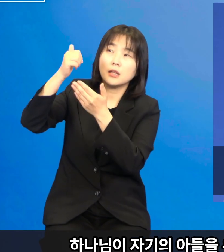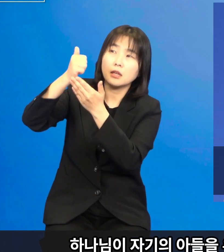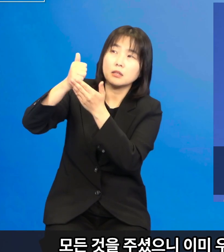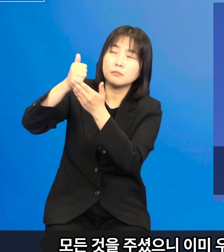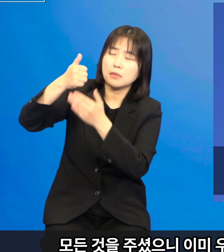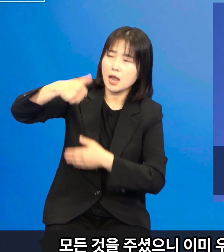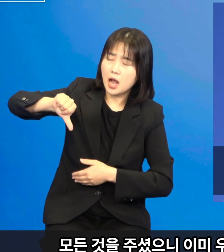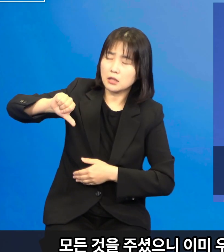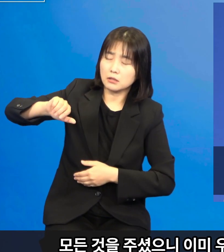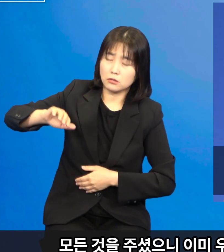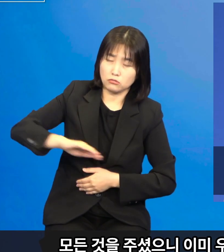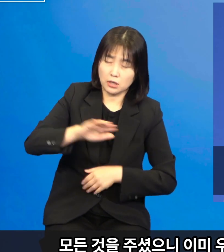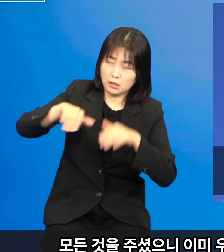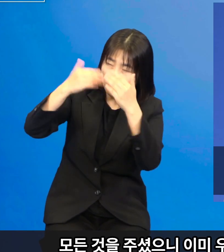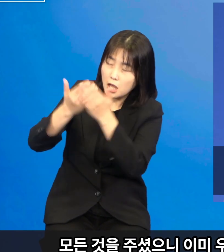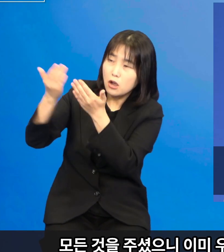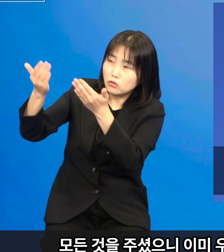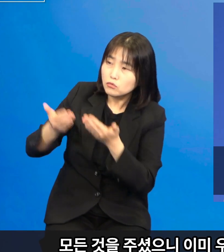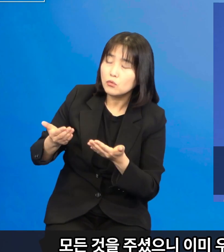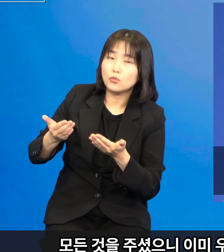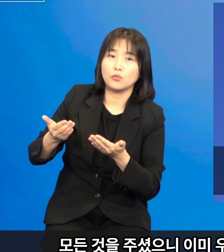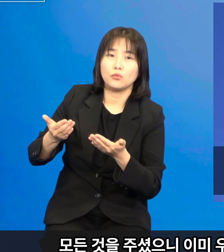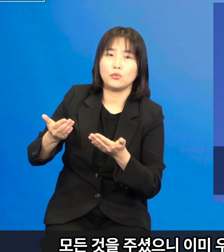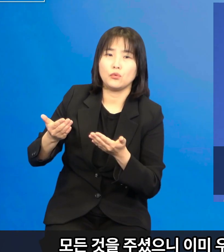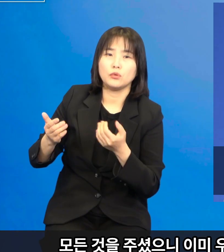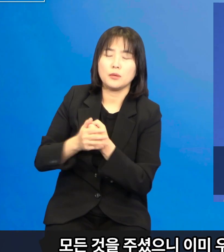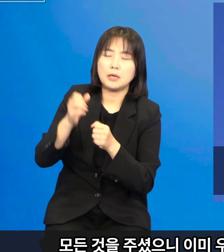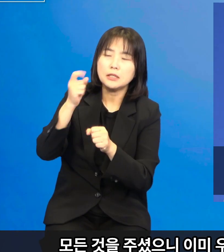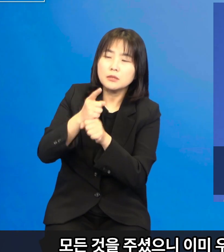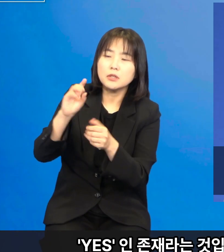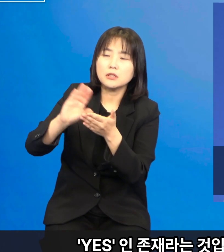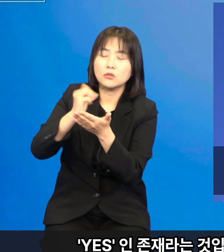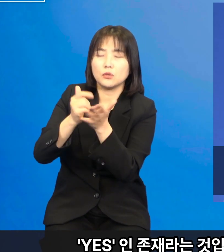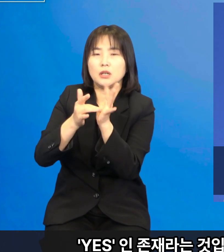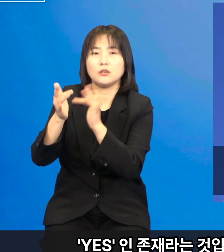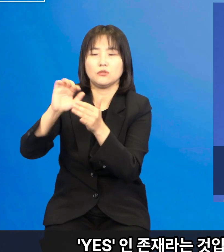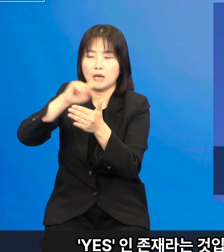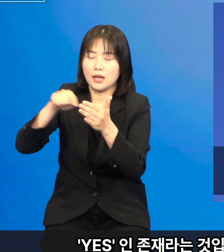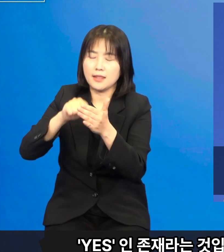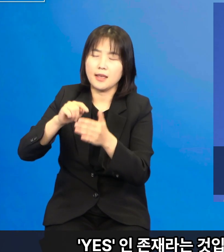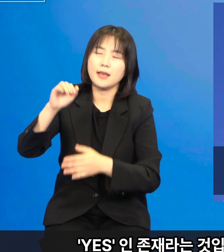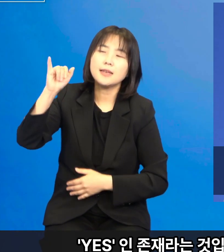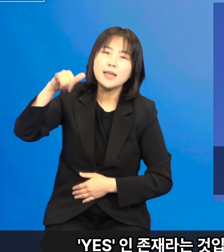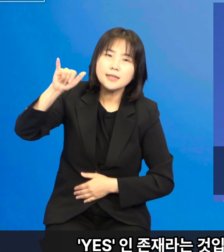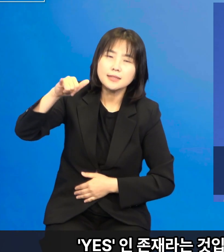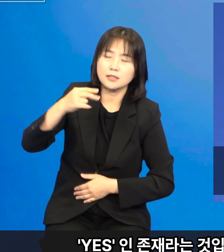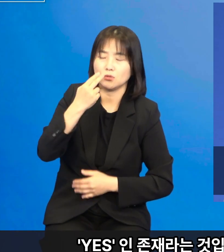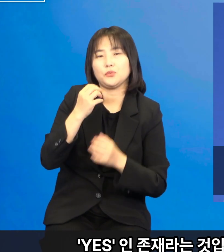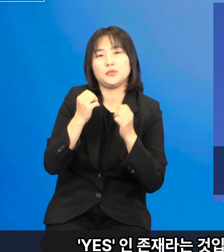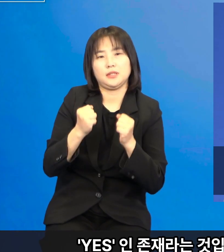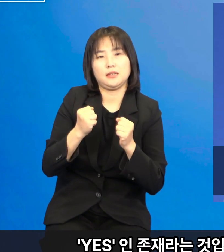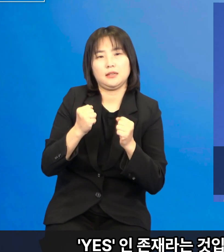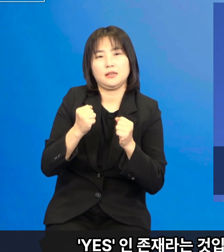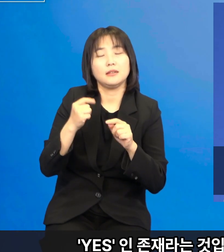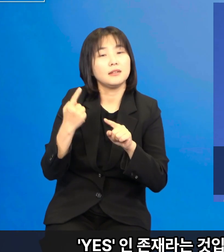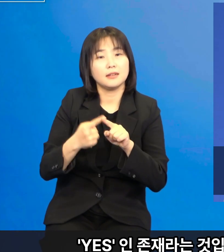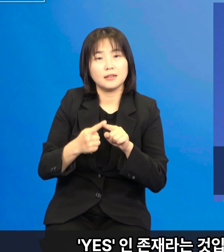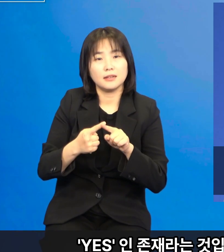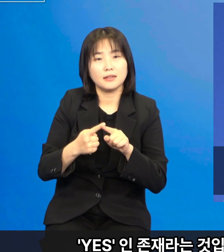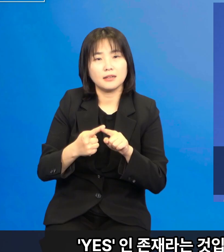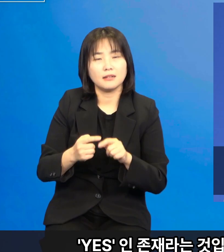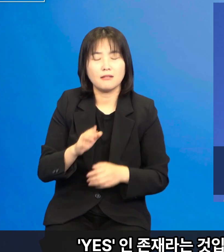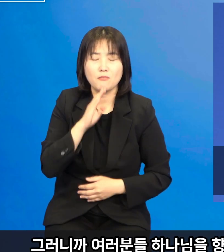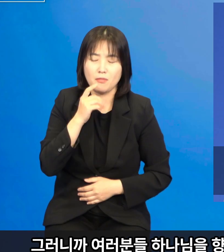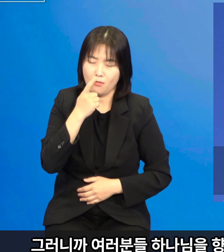다 내어주면서 모든 것을 주셨으니 이미 우리는 그리스도 예수 안에서 예스인 존재라는 것입니다. 너무나